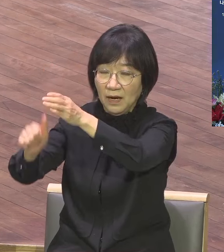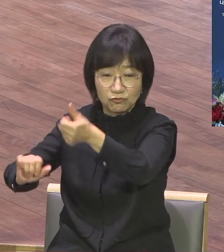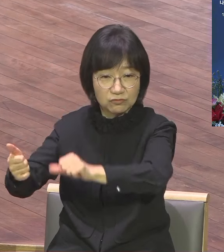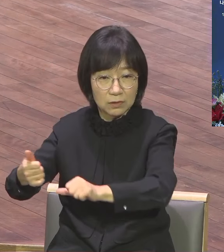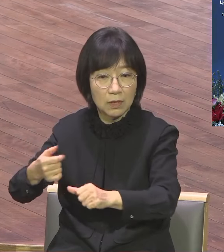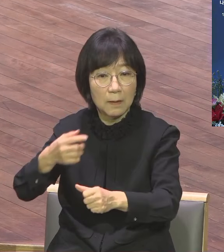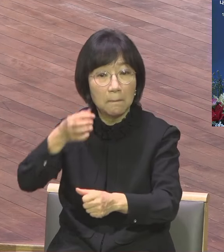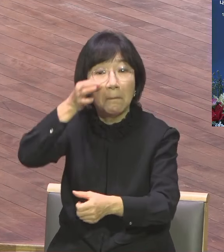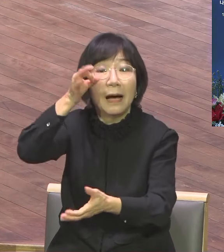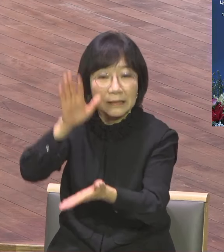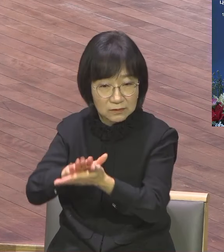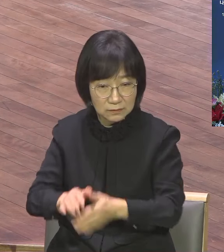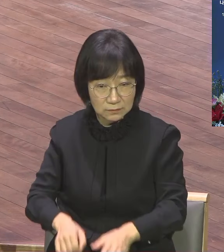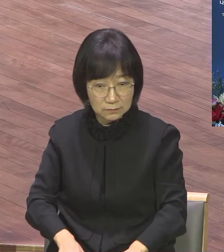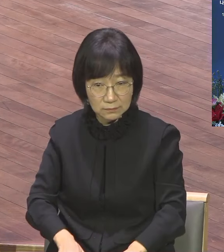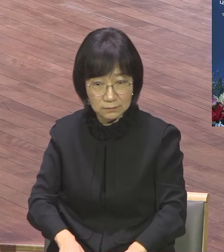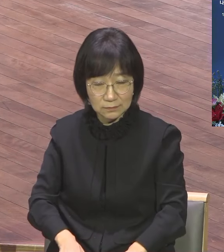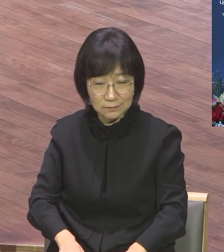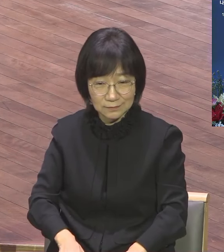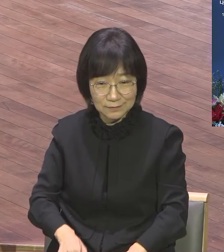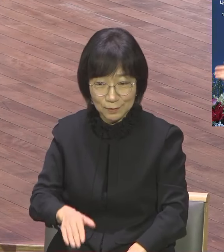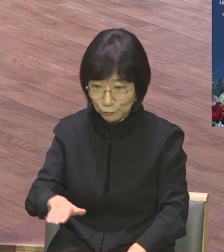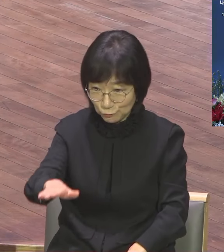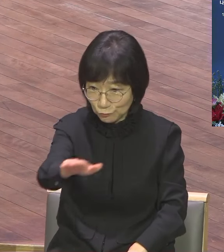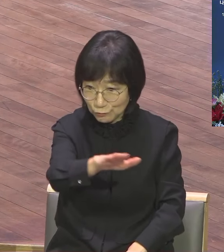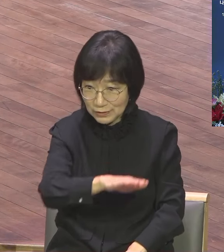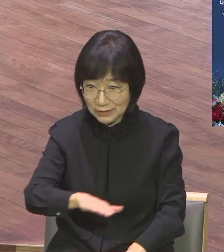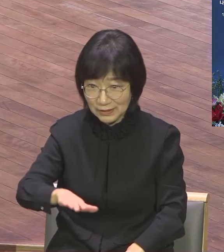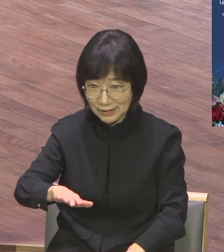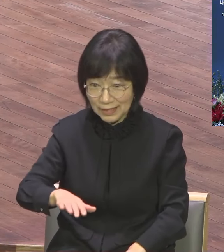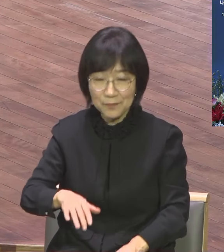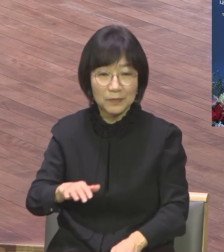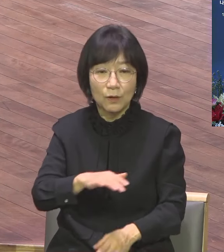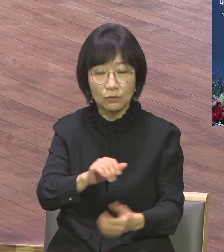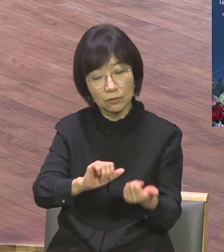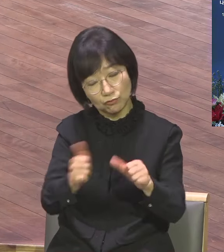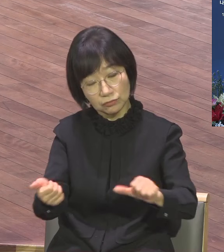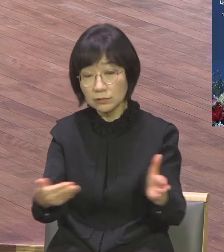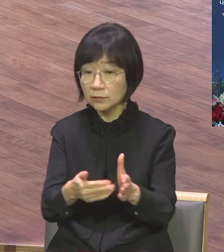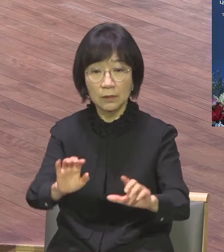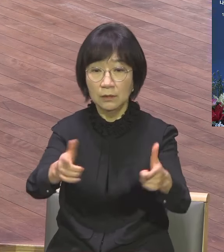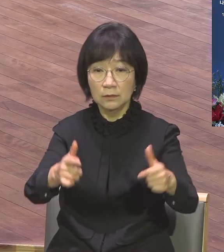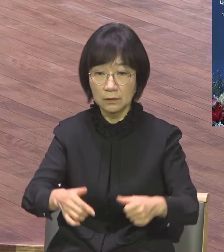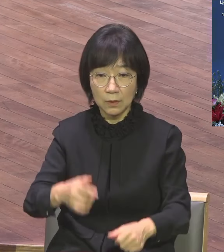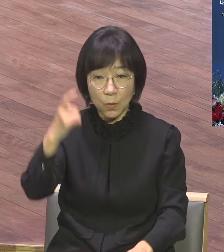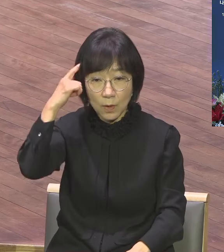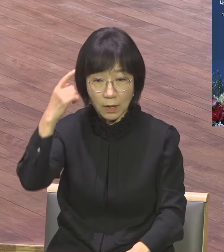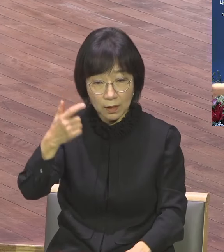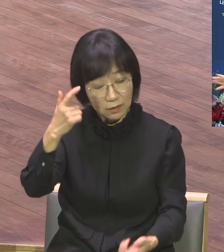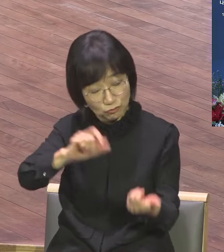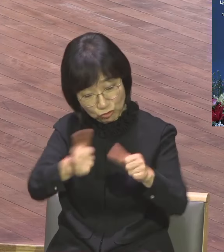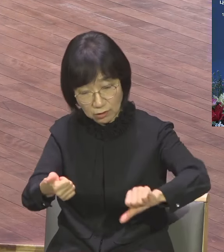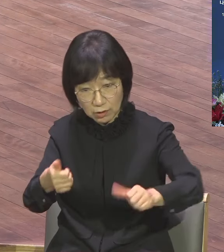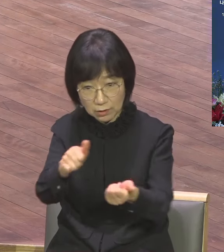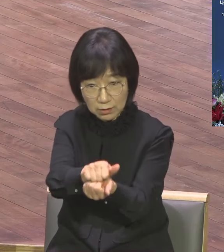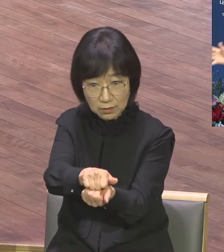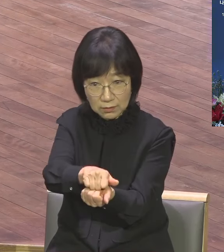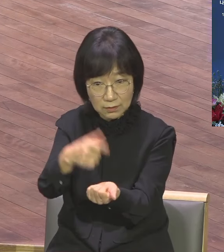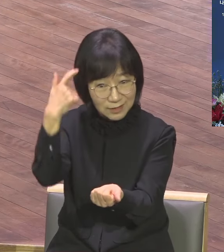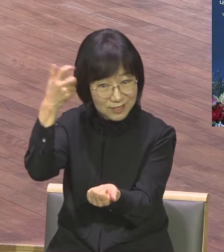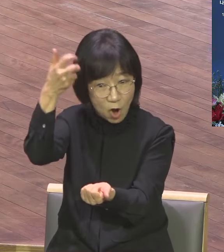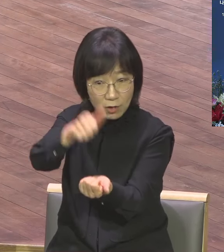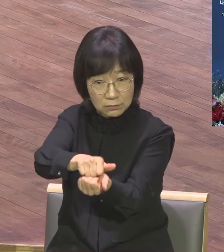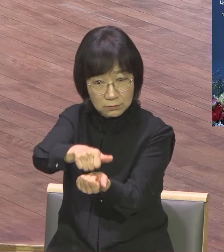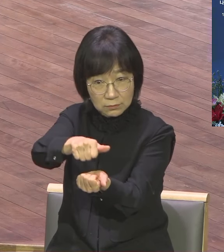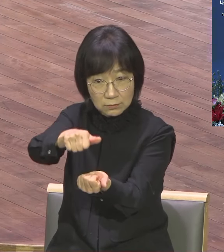때문에 영적 존재 죽지 않아요. 자살 죽은 끝 아니라니까요. 영은 바로 지옥으로. 육체는 그냥 흙으로